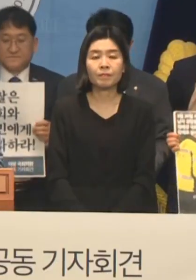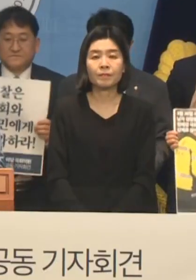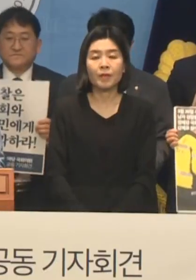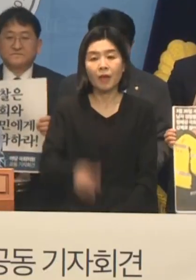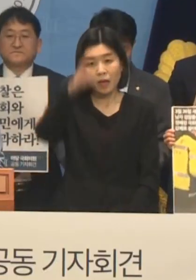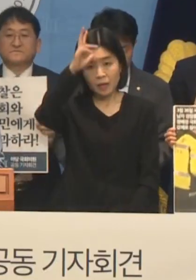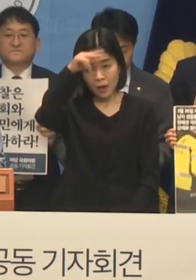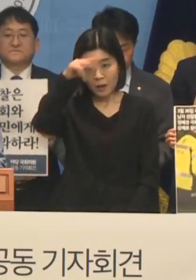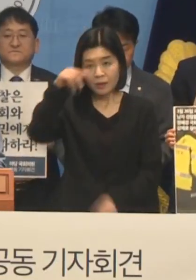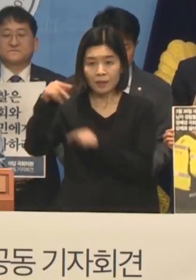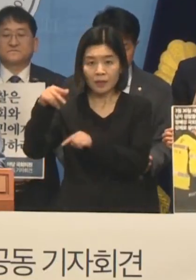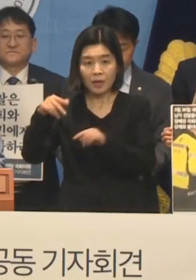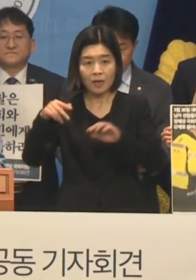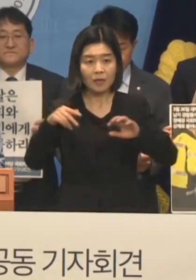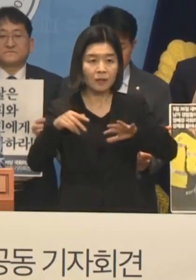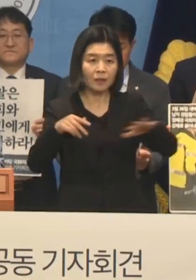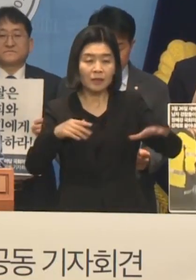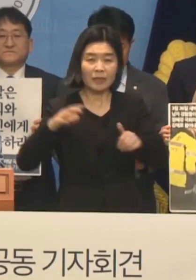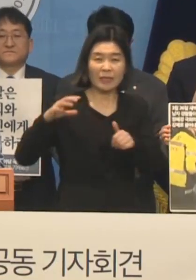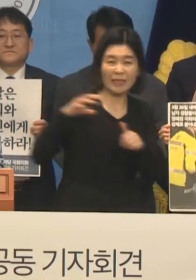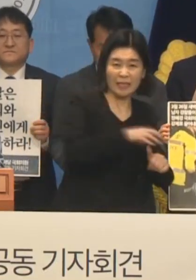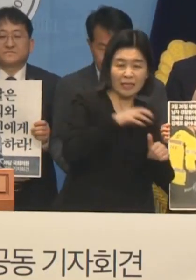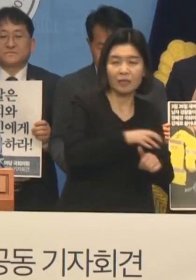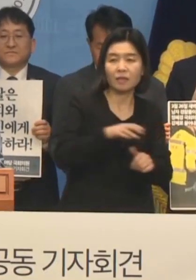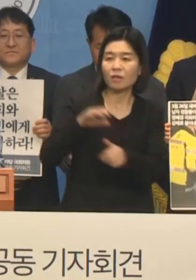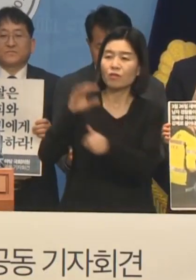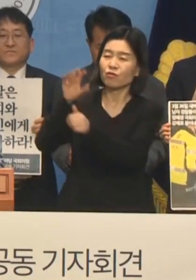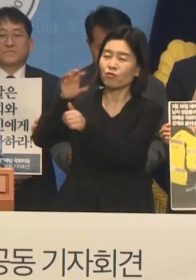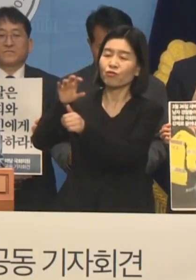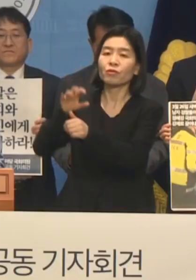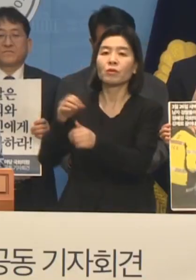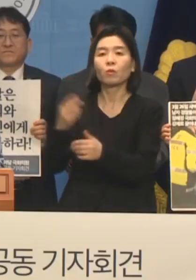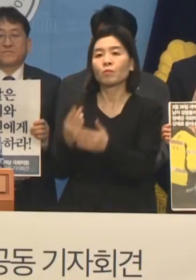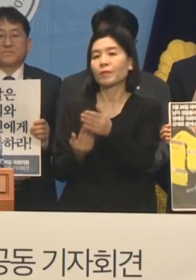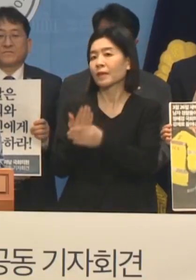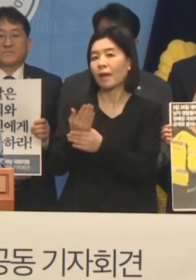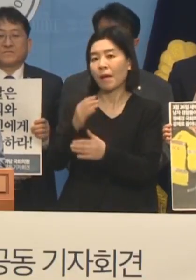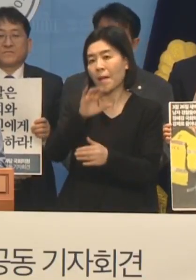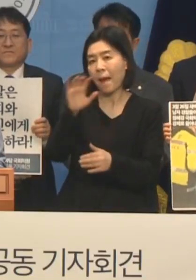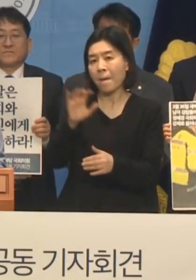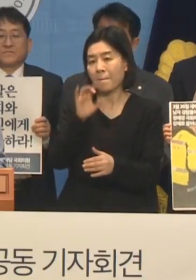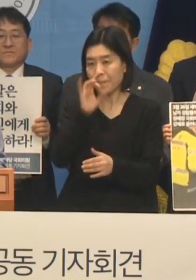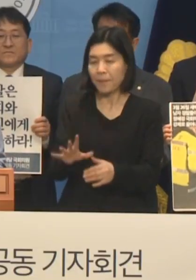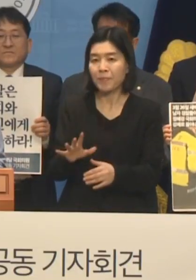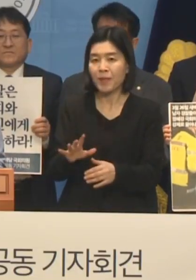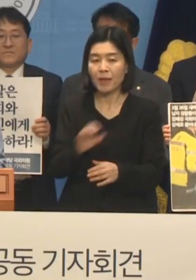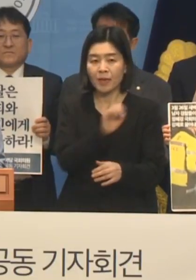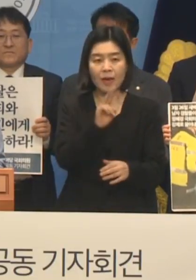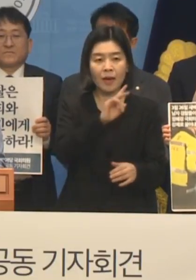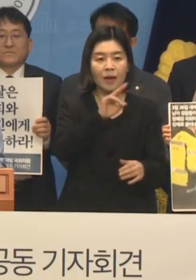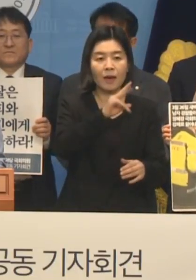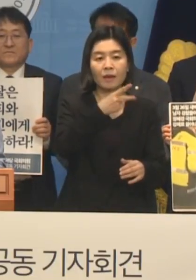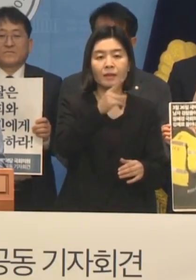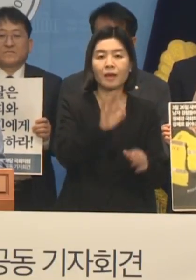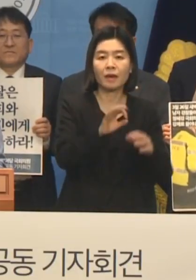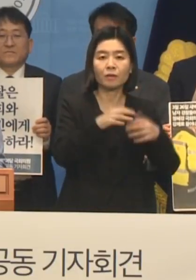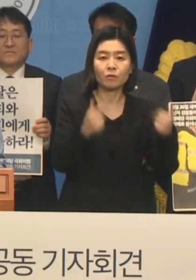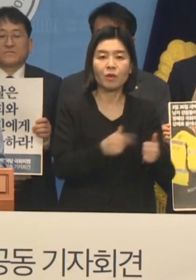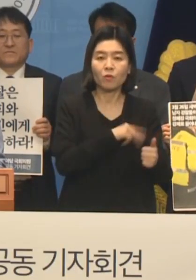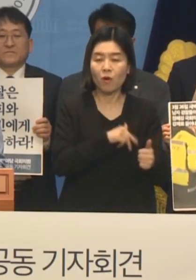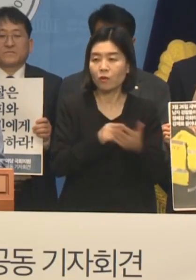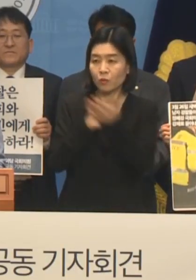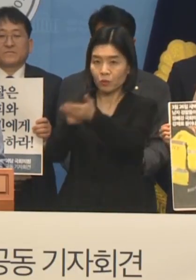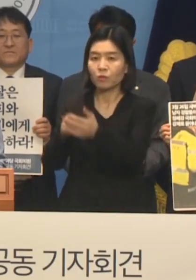경찰 강경 진압 규탄 및 재발 방지를 위한 야당 국회의원 요구. 야당 국회의원들은